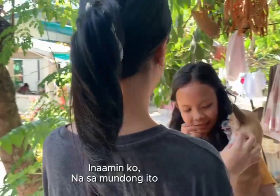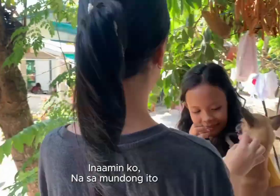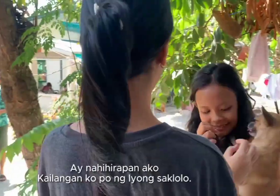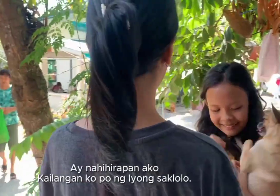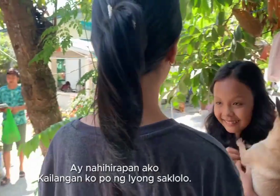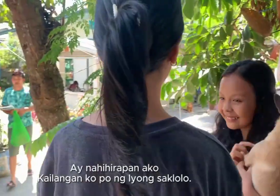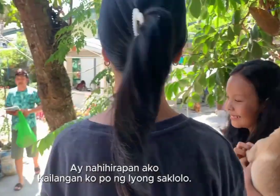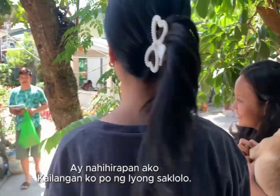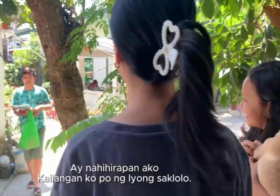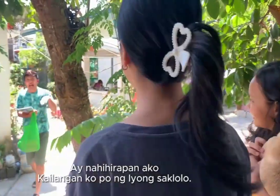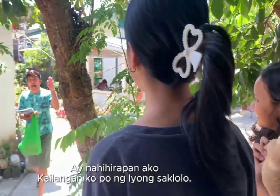ay